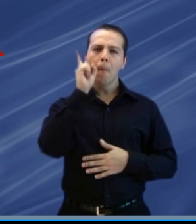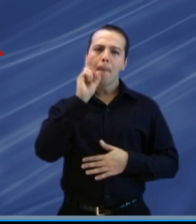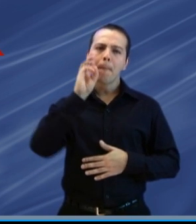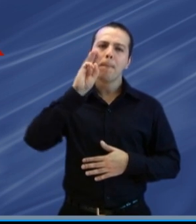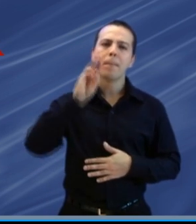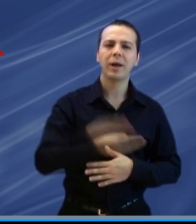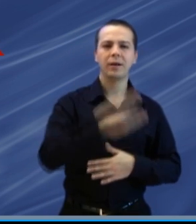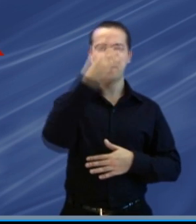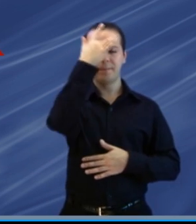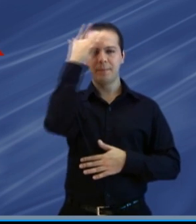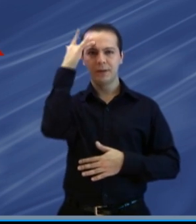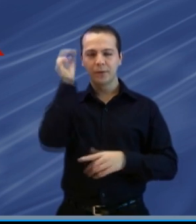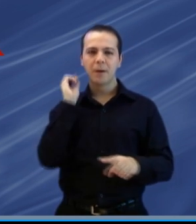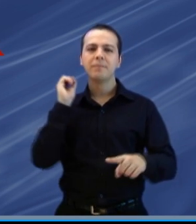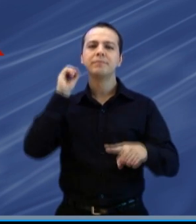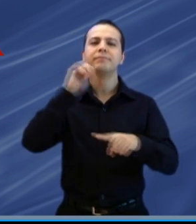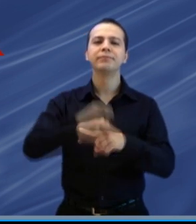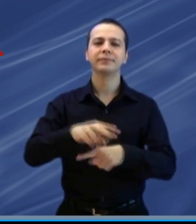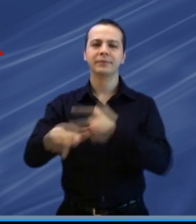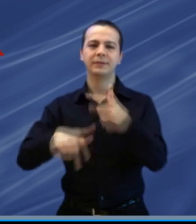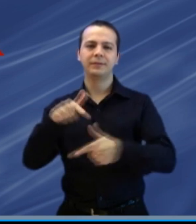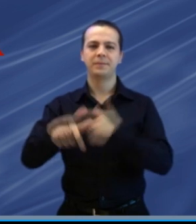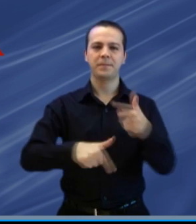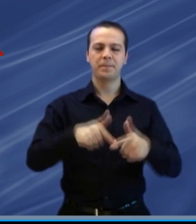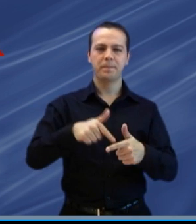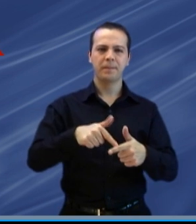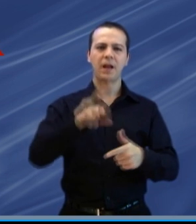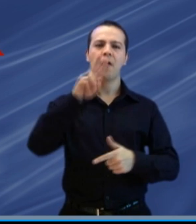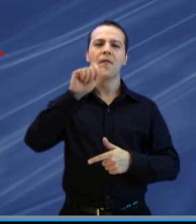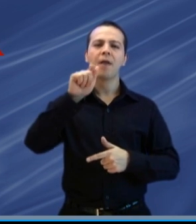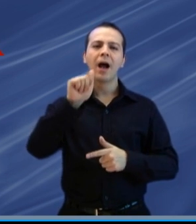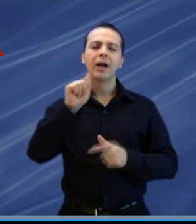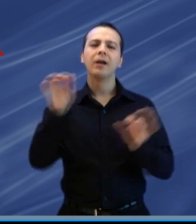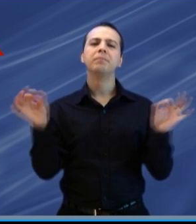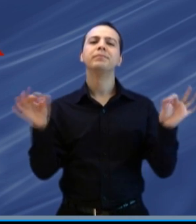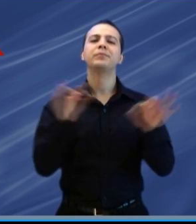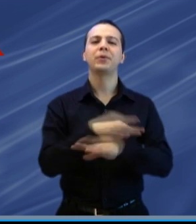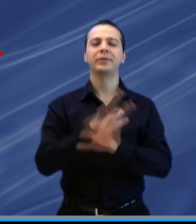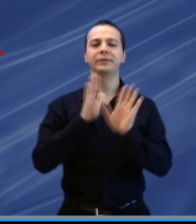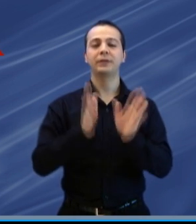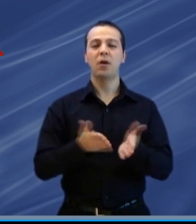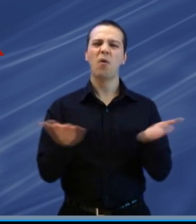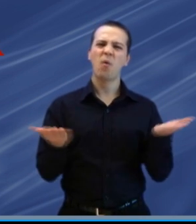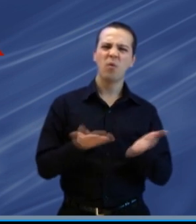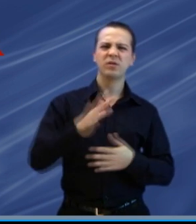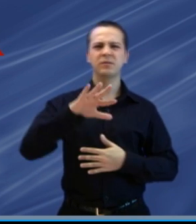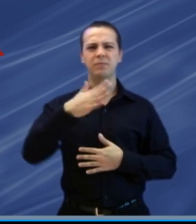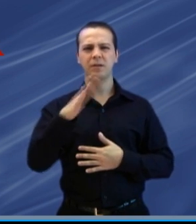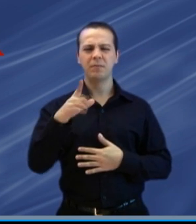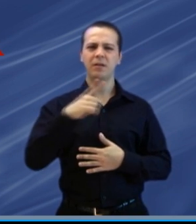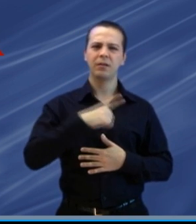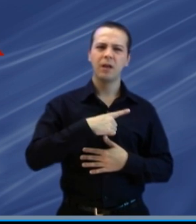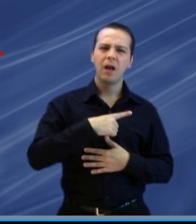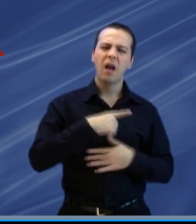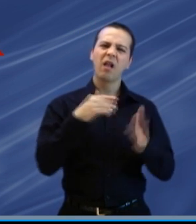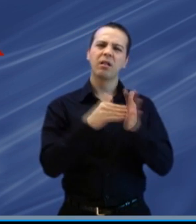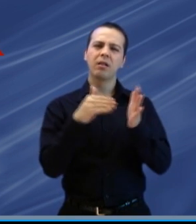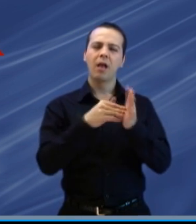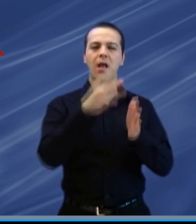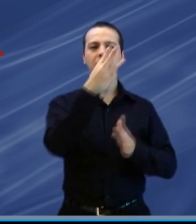milhão de vagas preenchidas. Hoje isso está em torno de 200 e